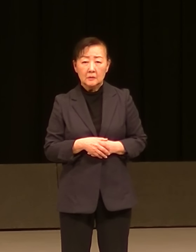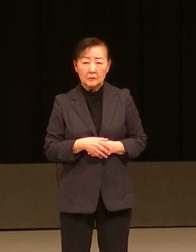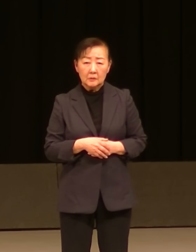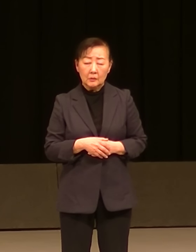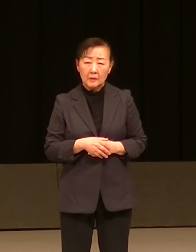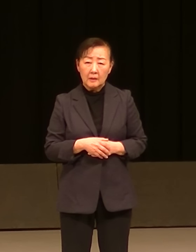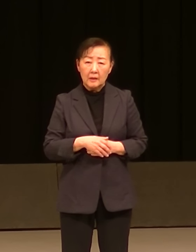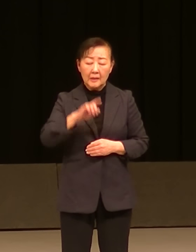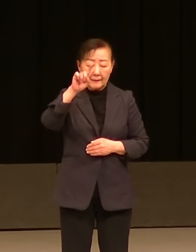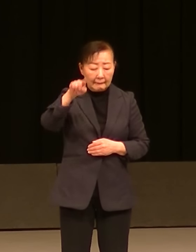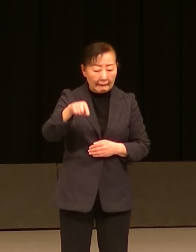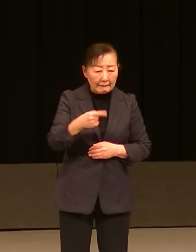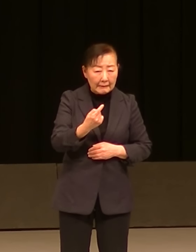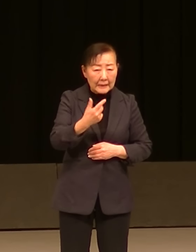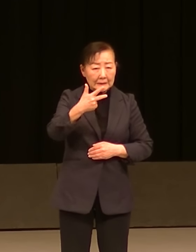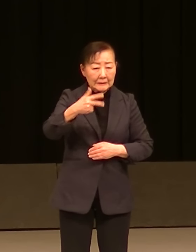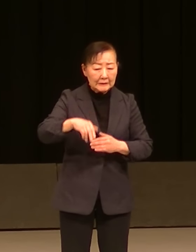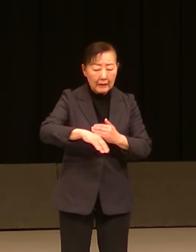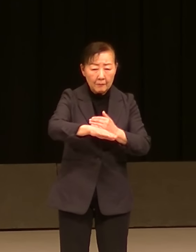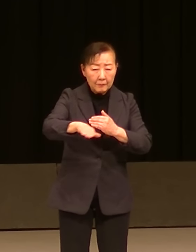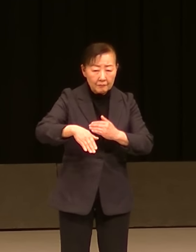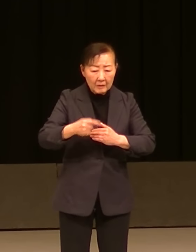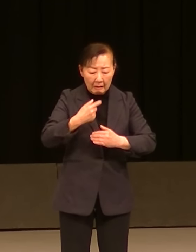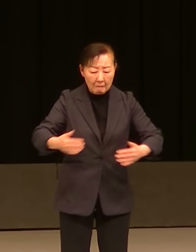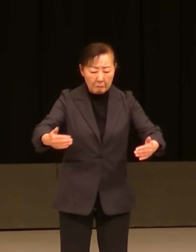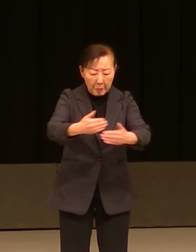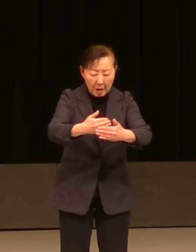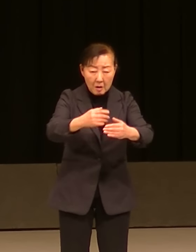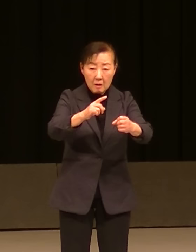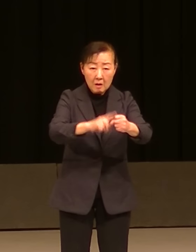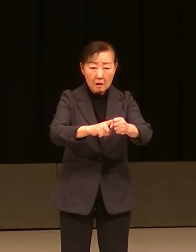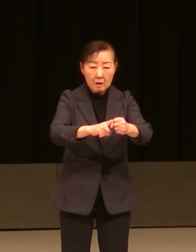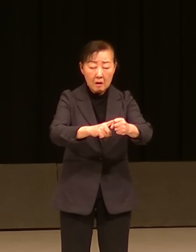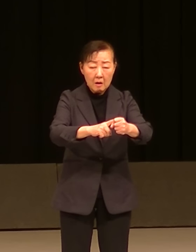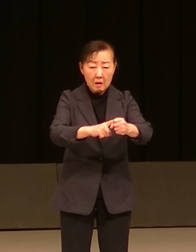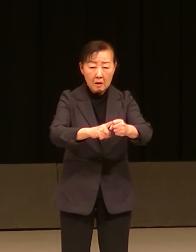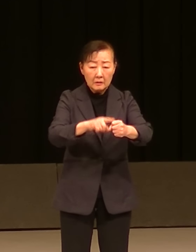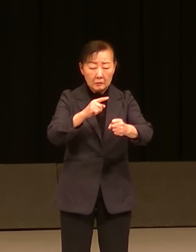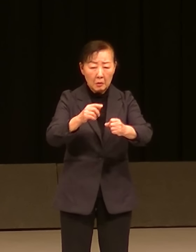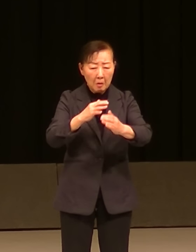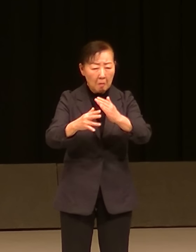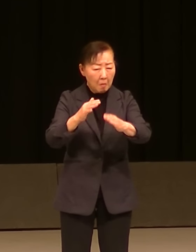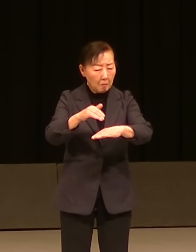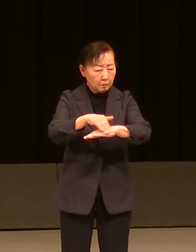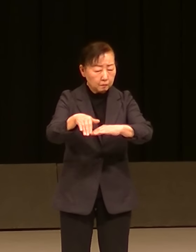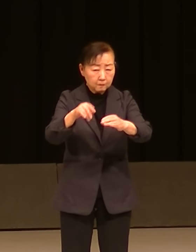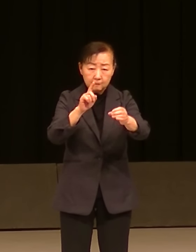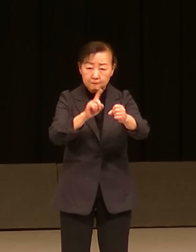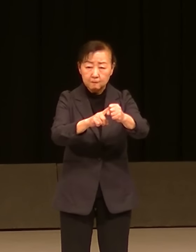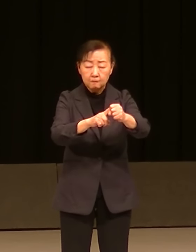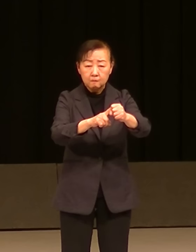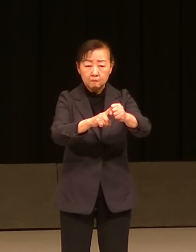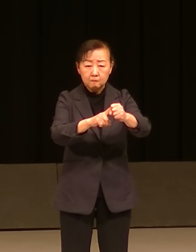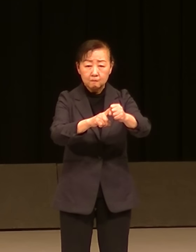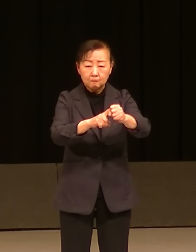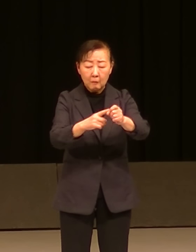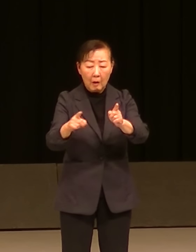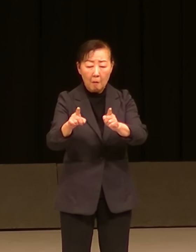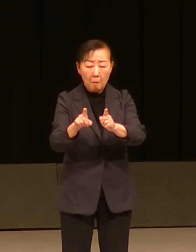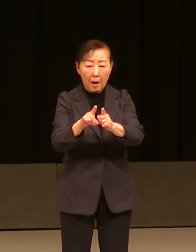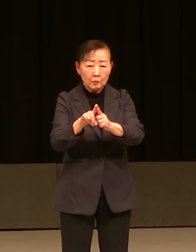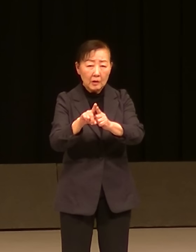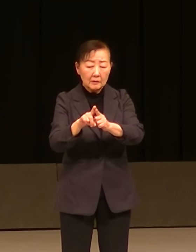資源を自分のために独り占めするために、それを戦略的目的として、パートナーシ